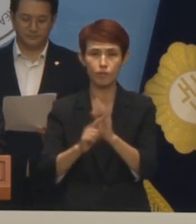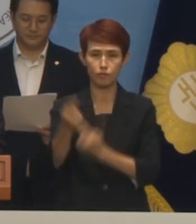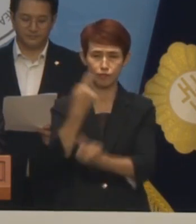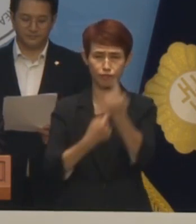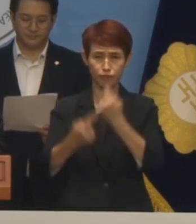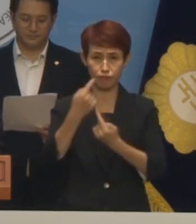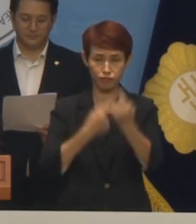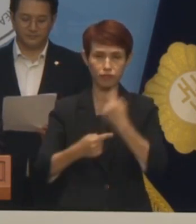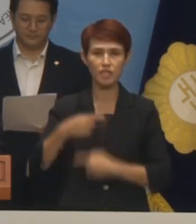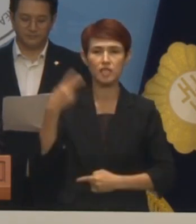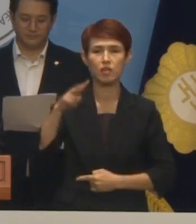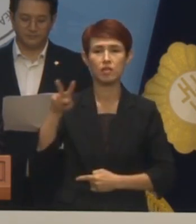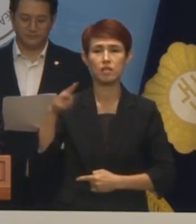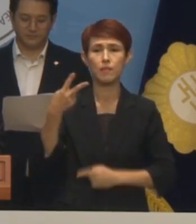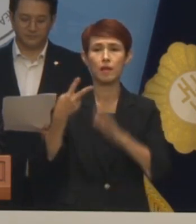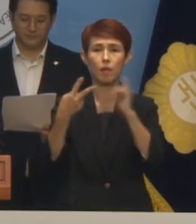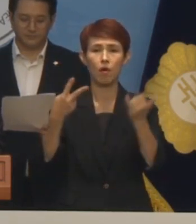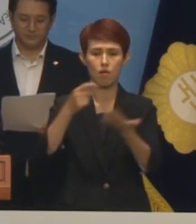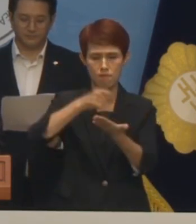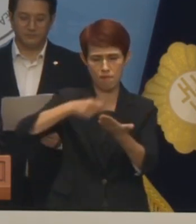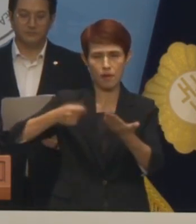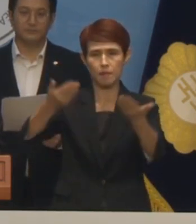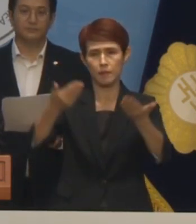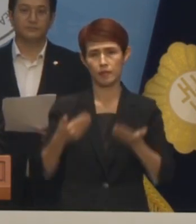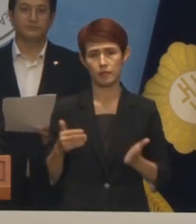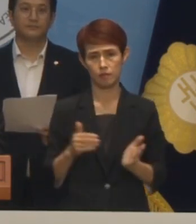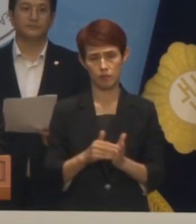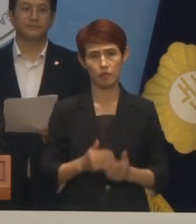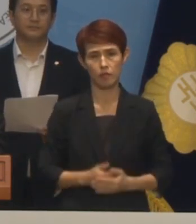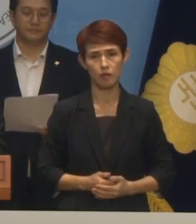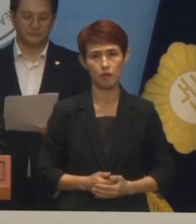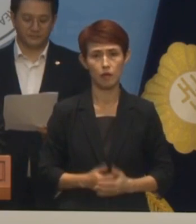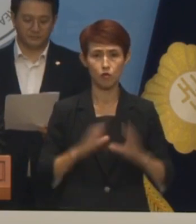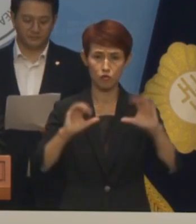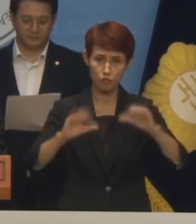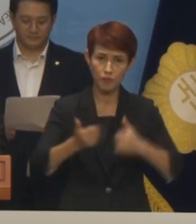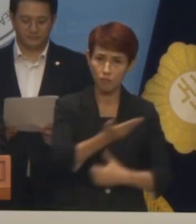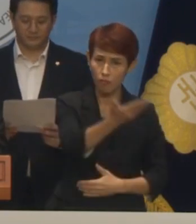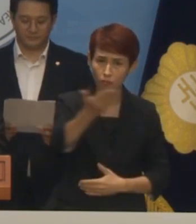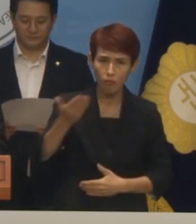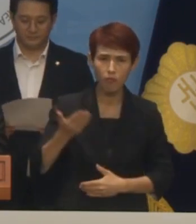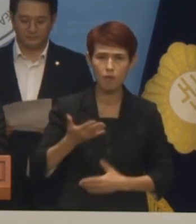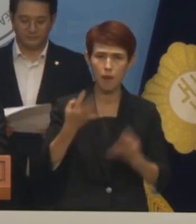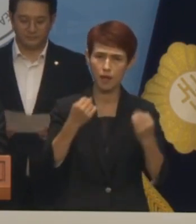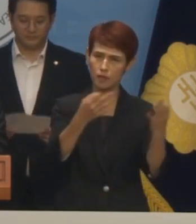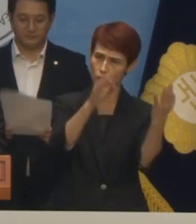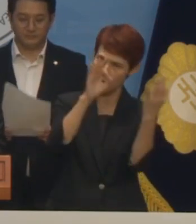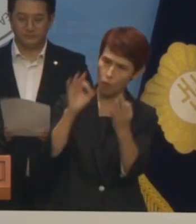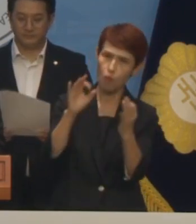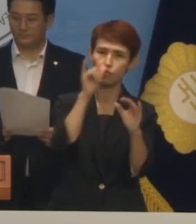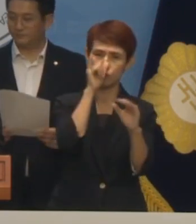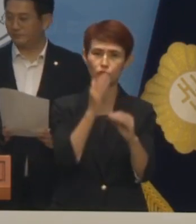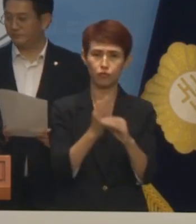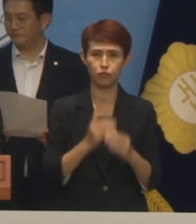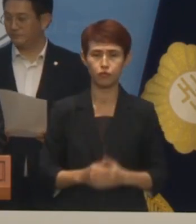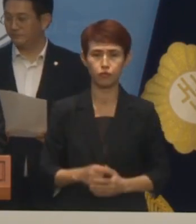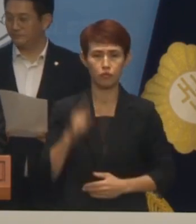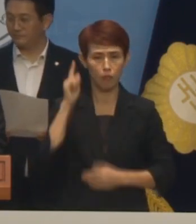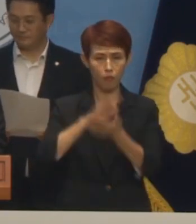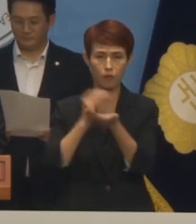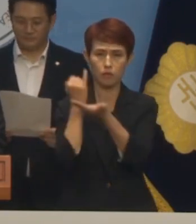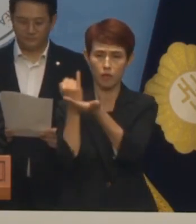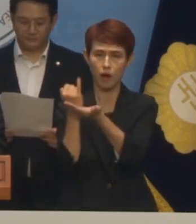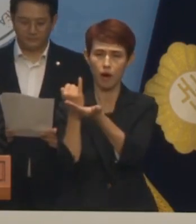넘어 약 2,200여 분의 서명을 받았습니다. 많은 국민들께서 이 사안을 지켜보고 계시며 또 소녀상 존치에 대한